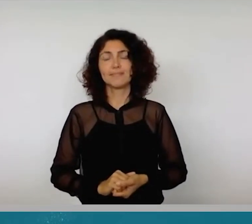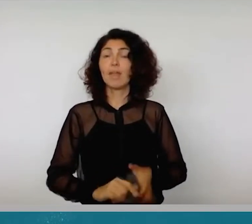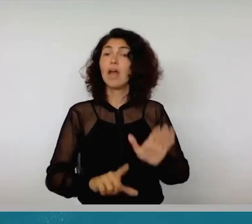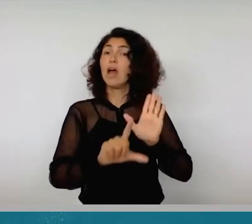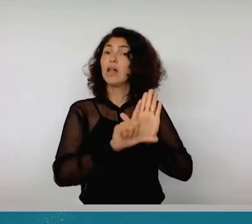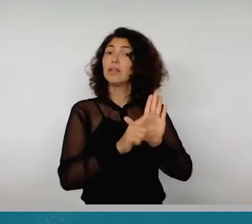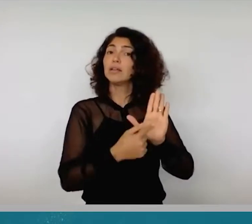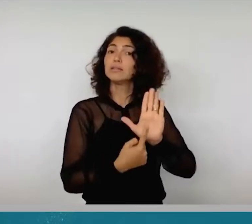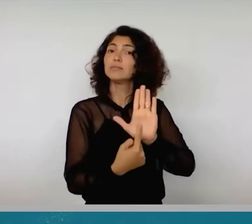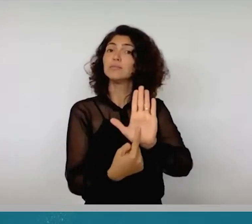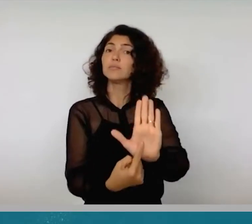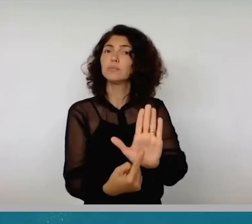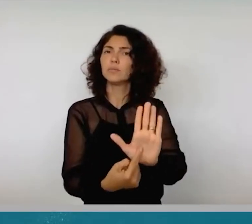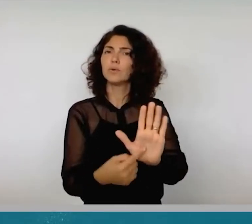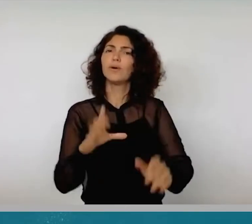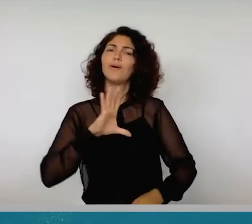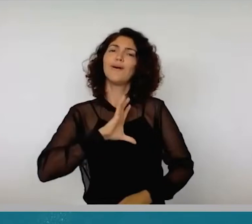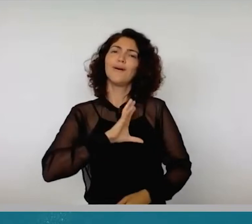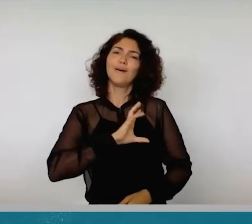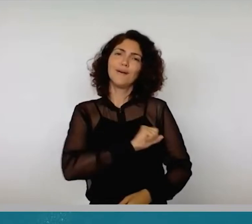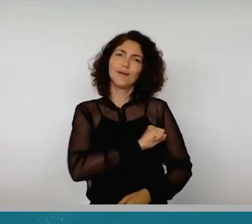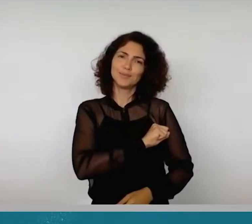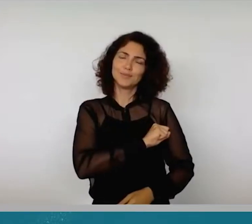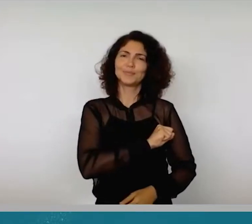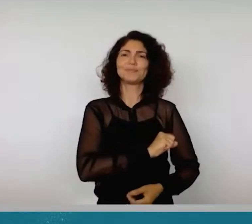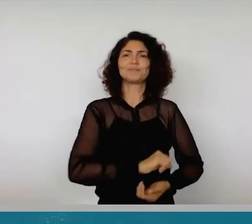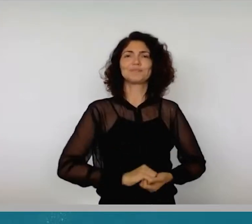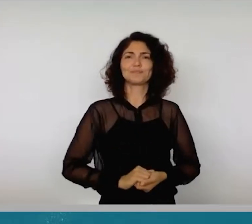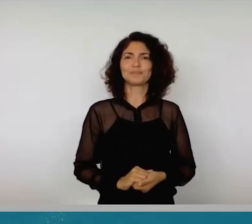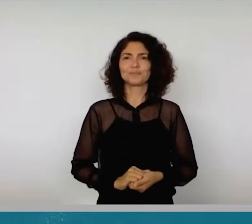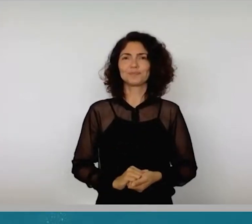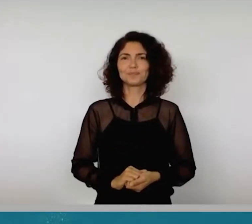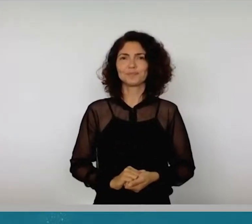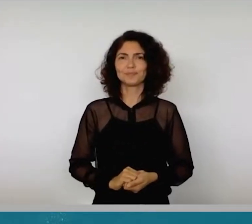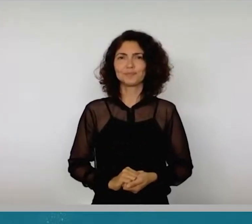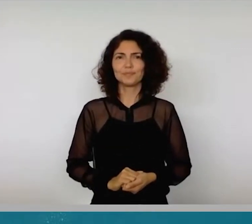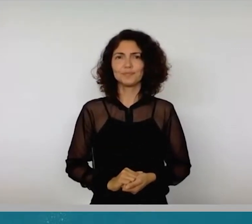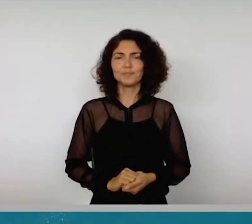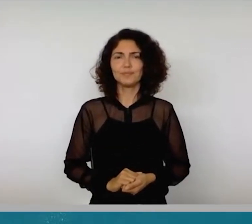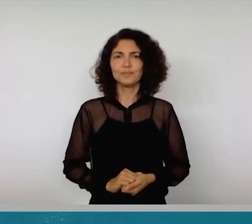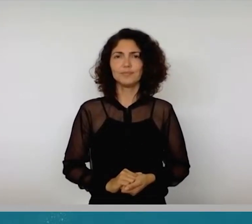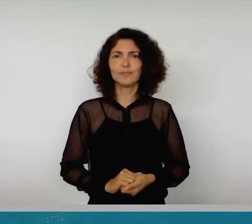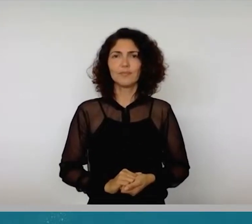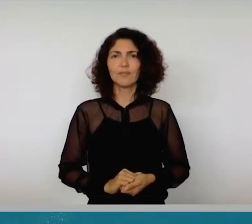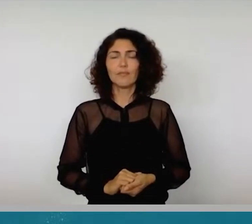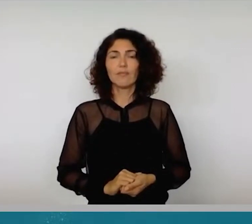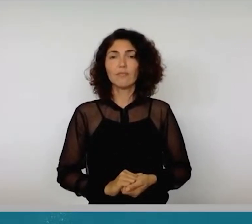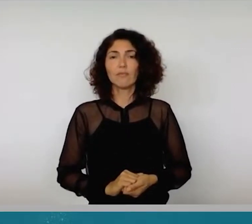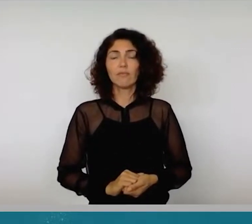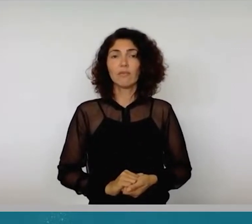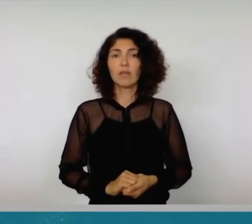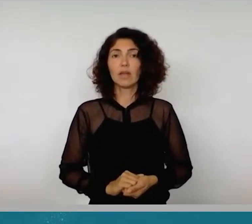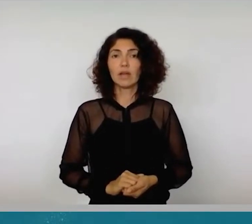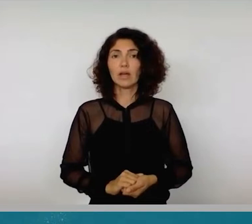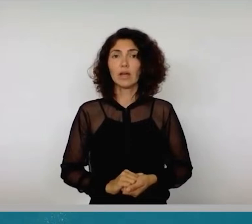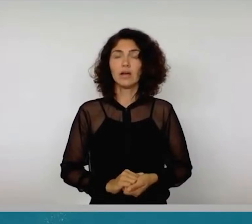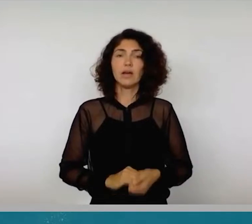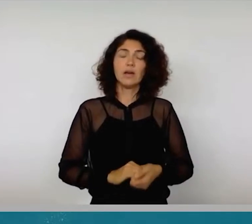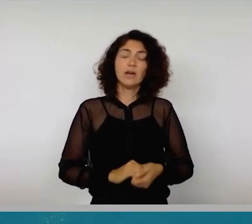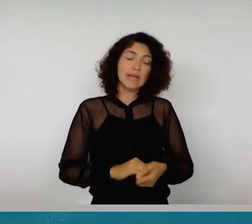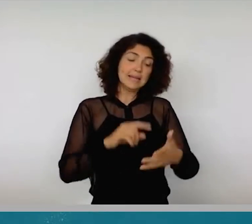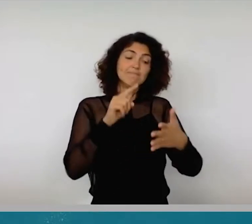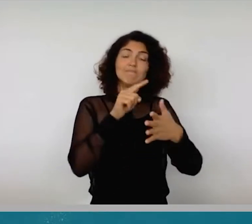do amor. Os primeiros 5 mandamentos falam do quê? Falam